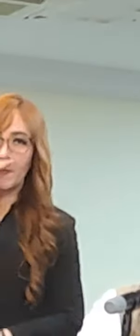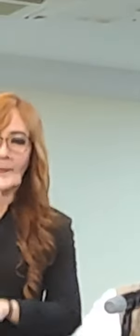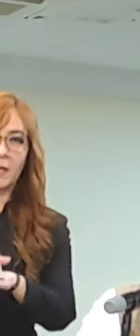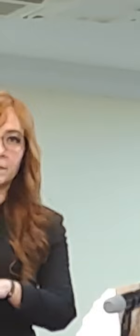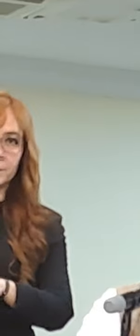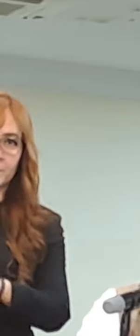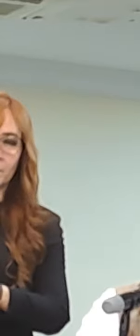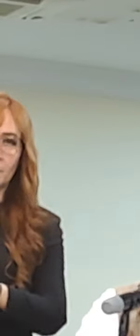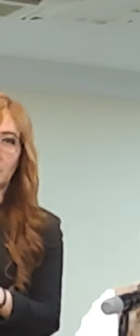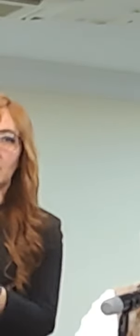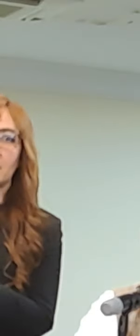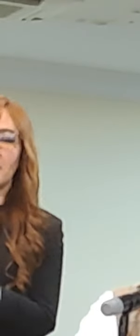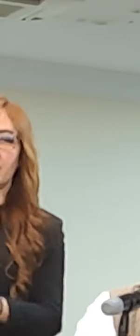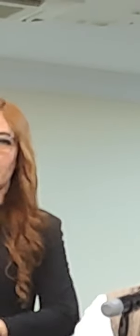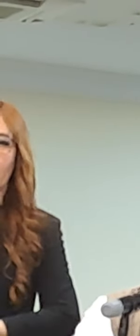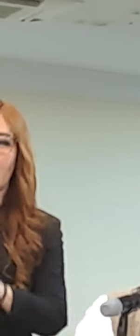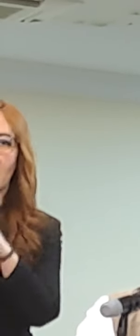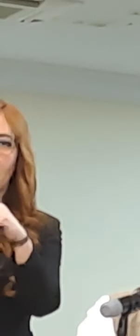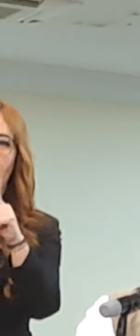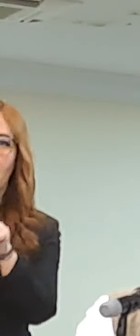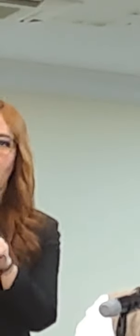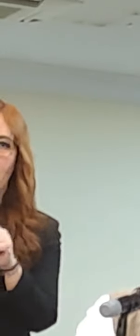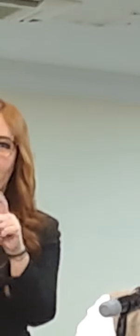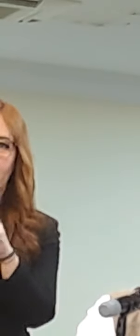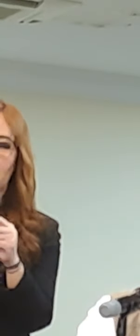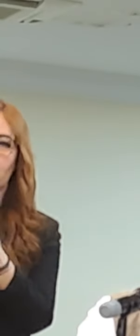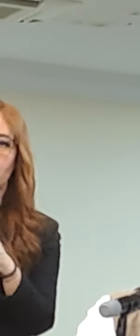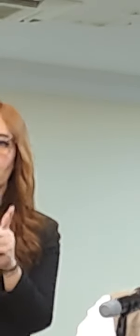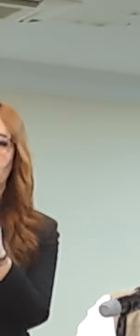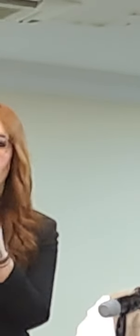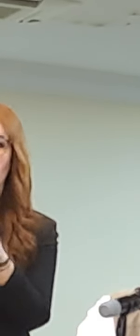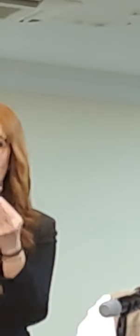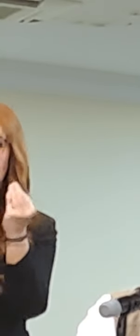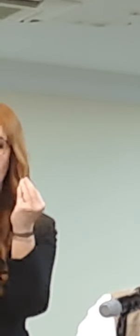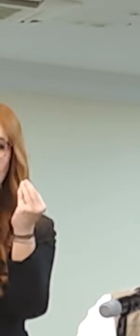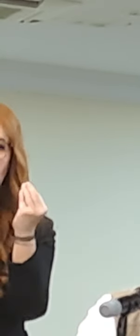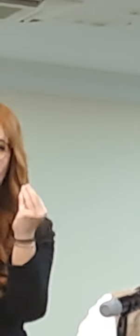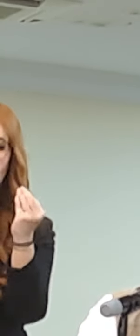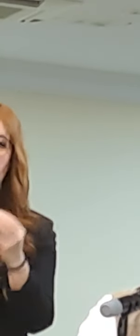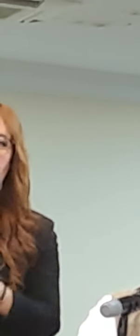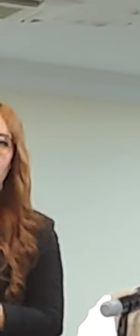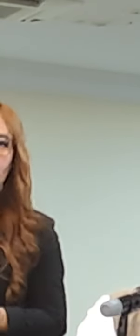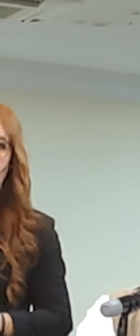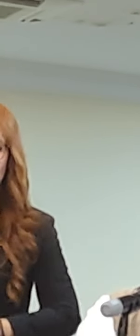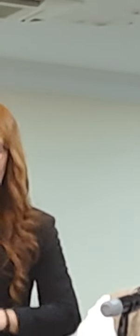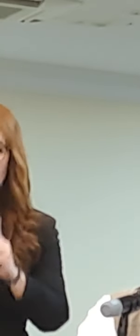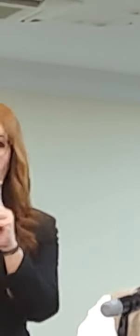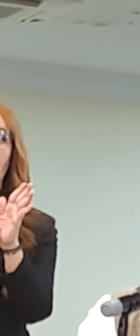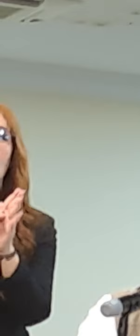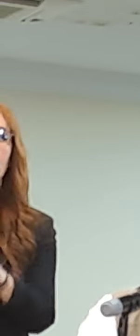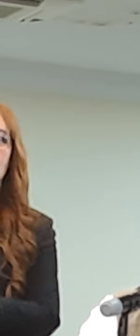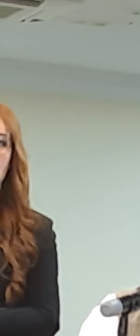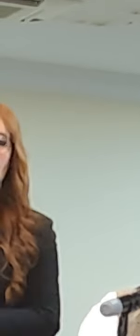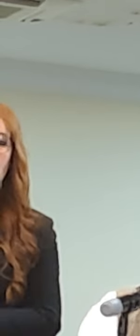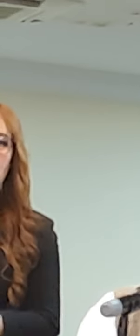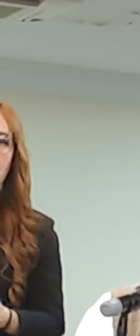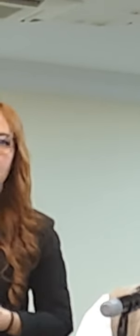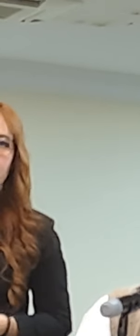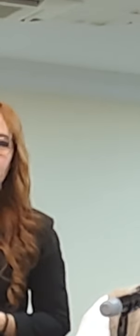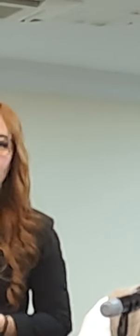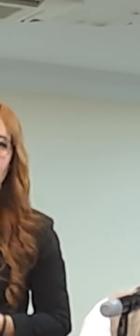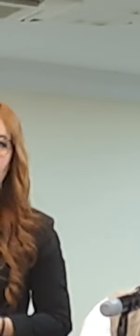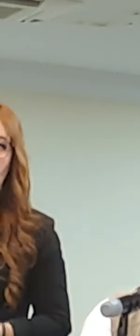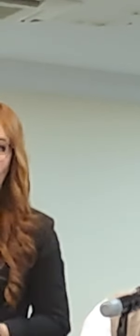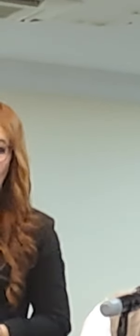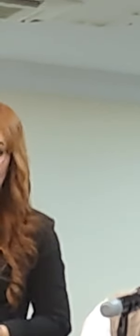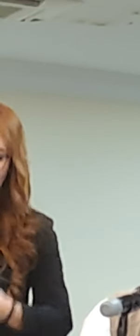Diriskrimum bersama dengan Pak Kadit Humas dan juga jajaran pimpinan Polda Metro Jaya. Jadi perlu